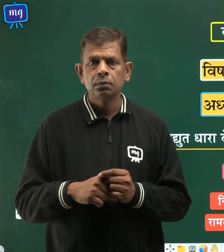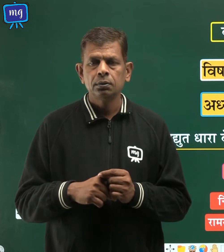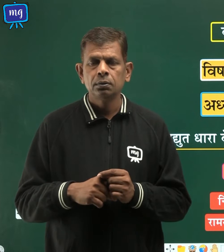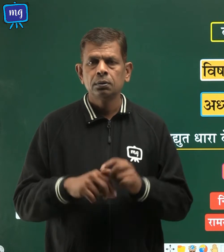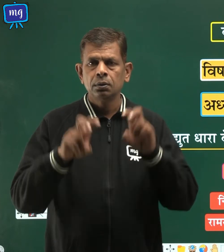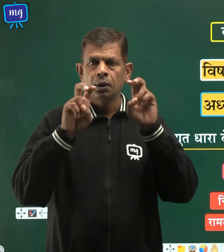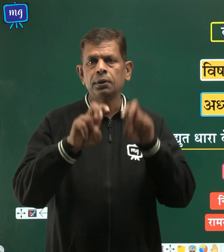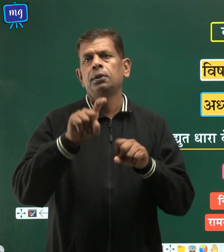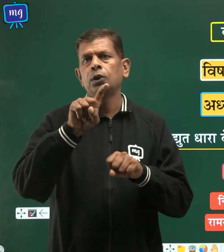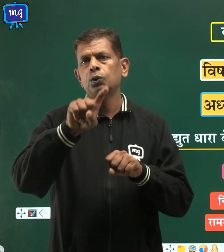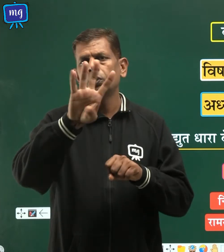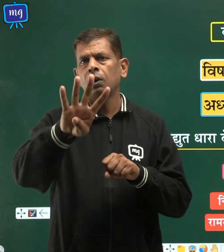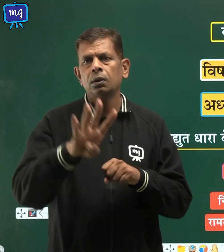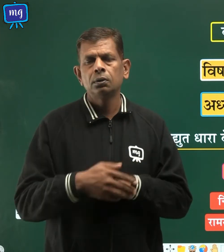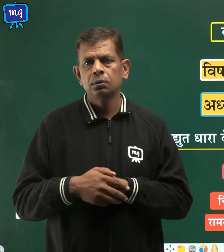अध्याय 14